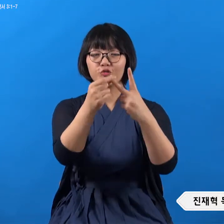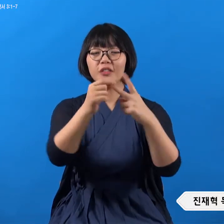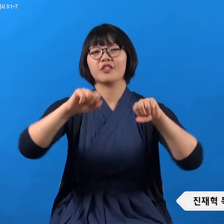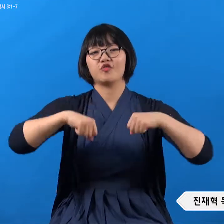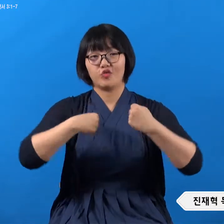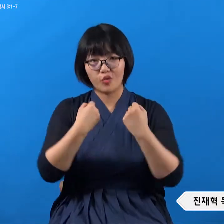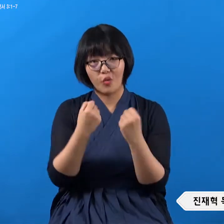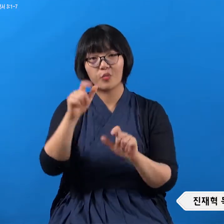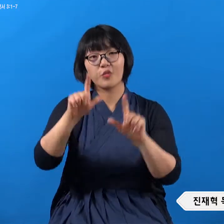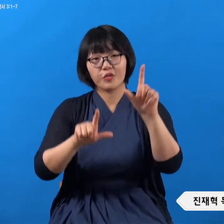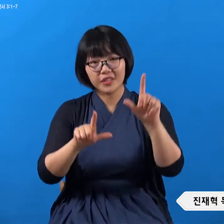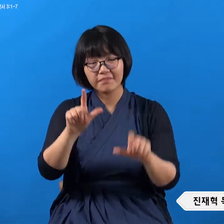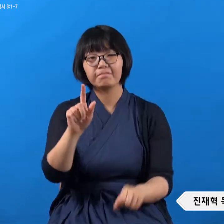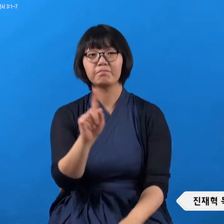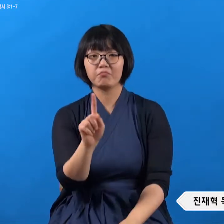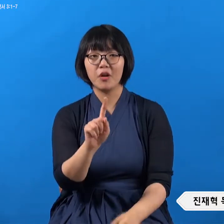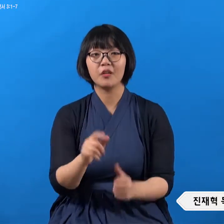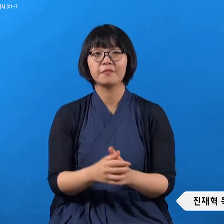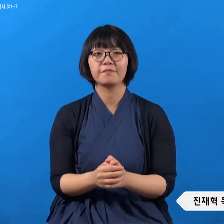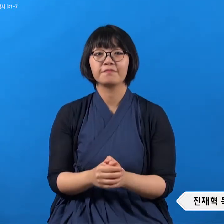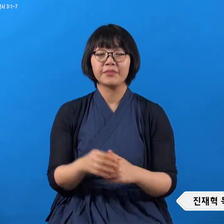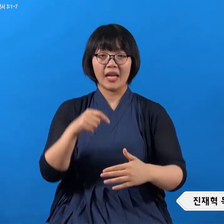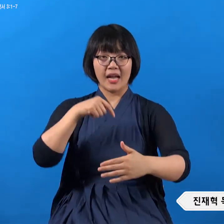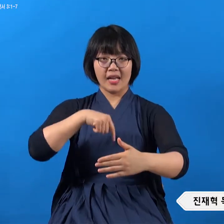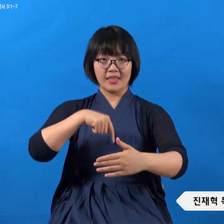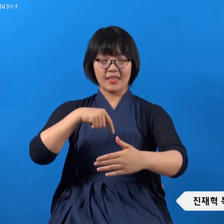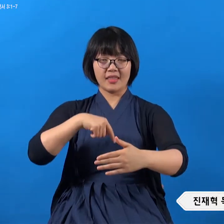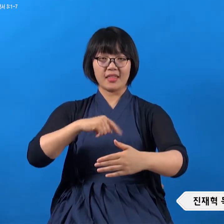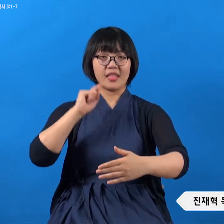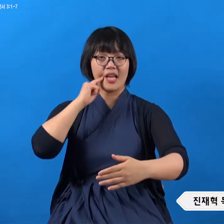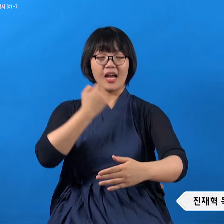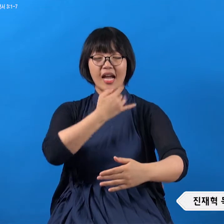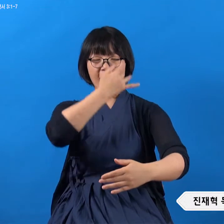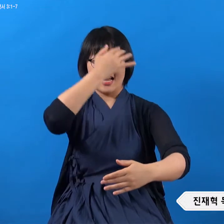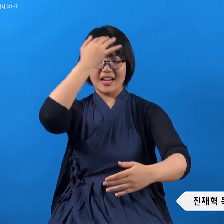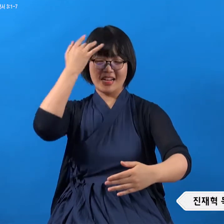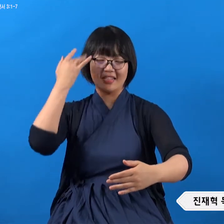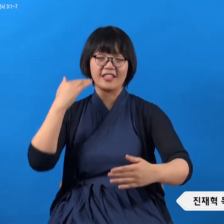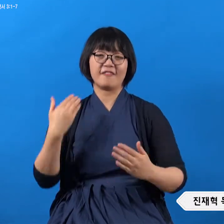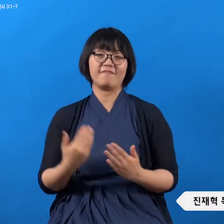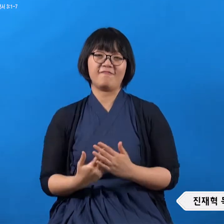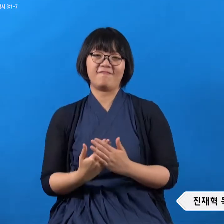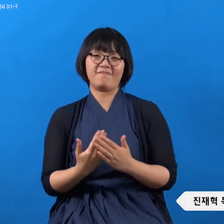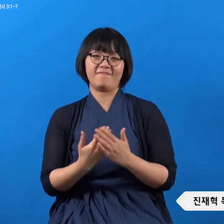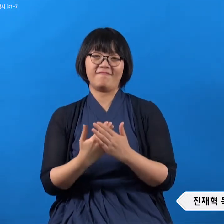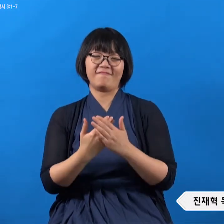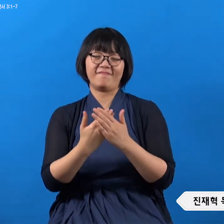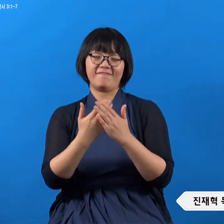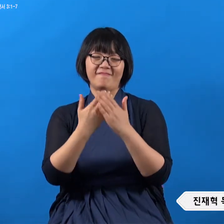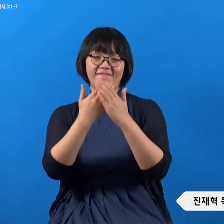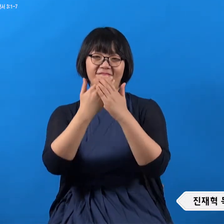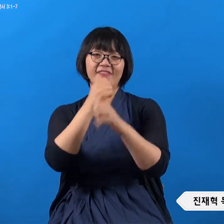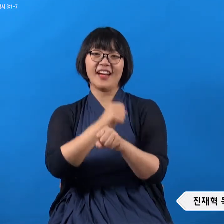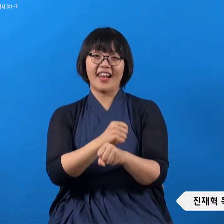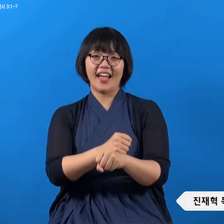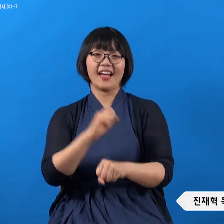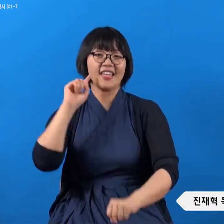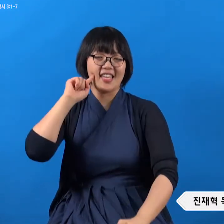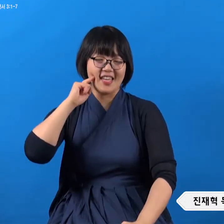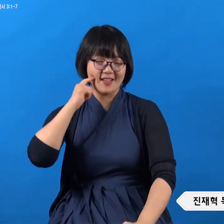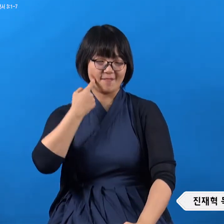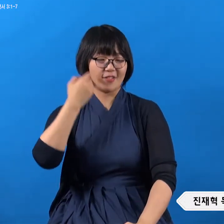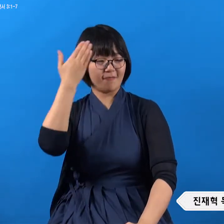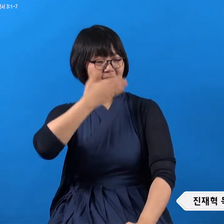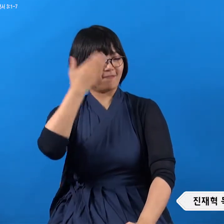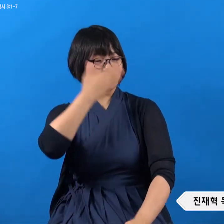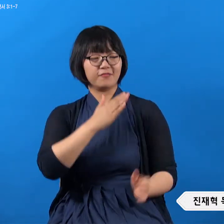모습을 말씀합니다. 바로 그것은 내면의 아름다움을 가꾸는 그 순종함으로